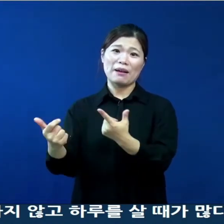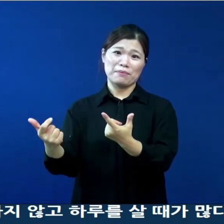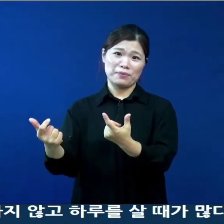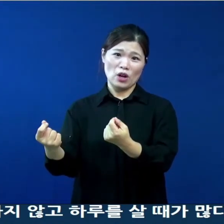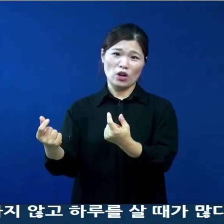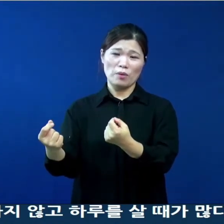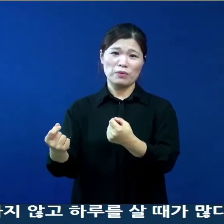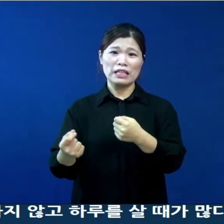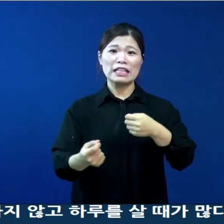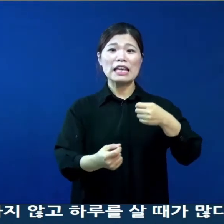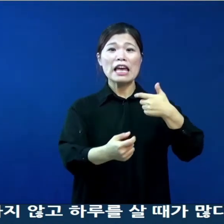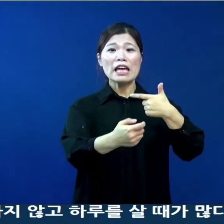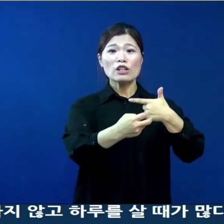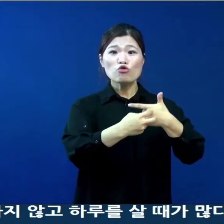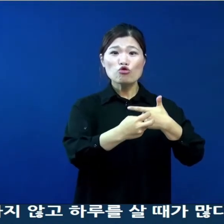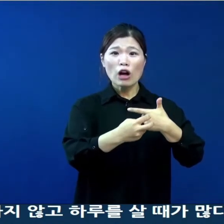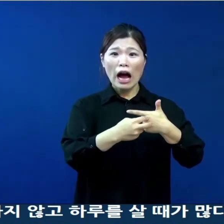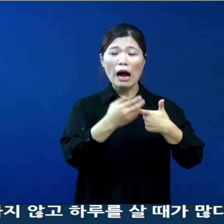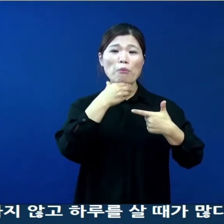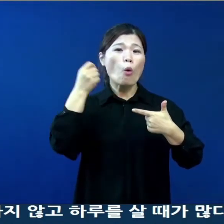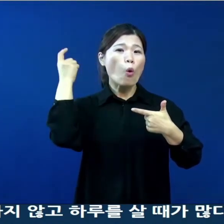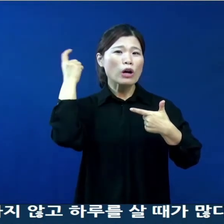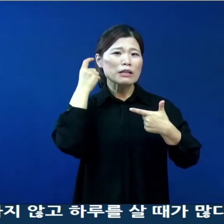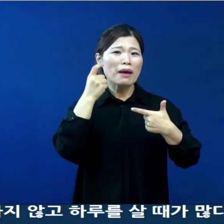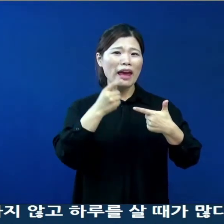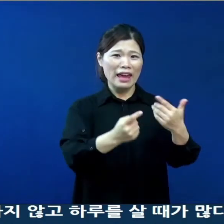부자가 바로 떠오르실 것입니다. 어느 날